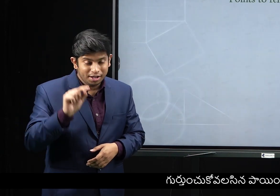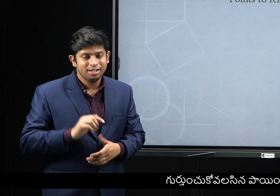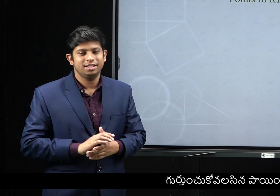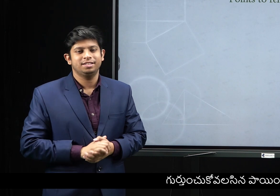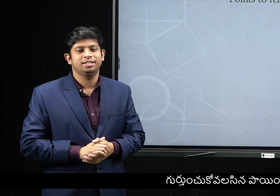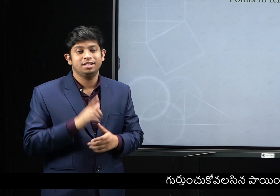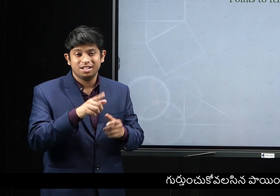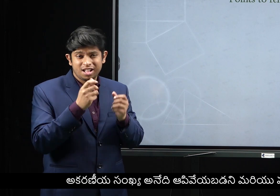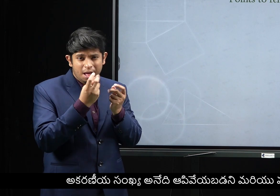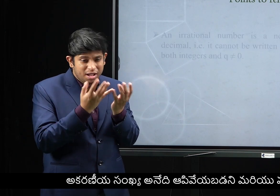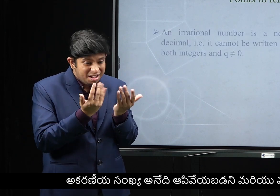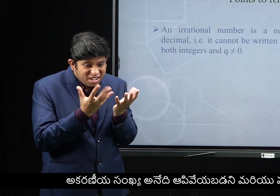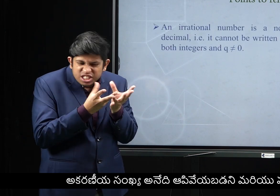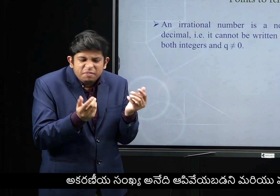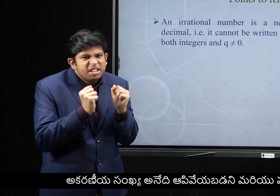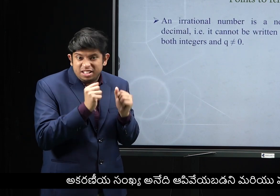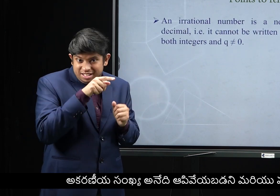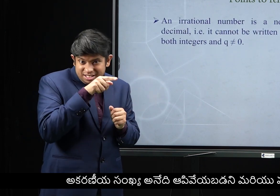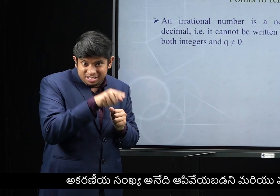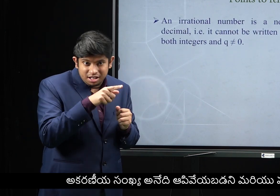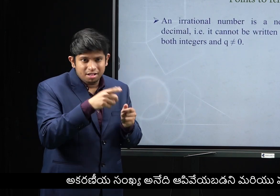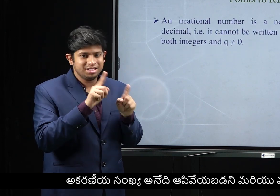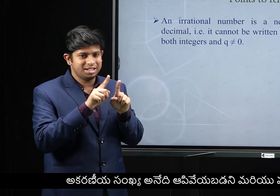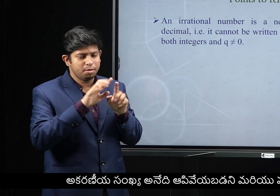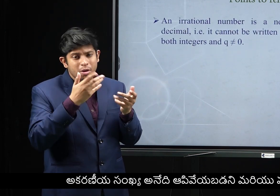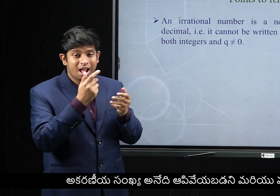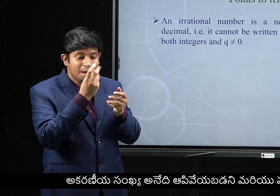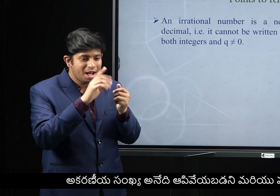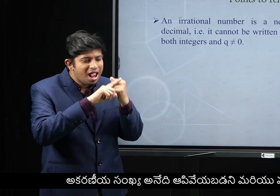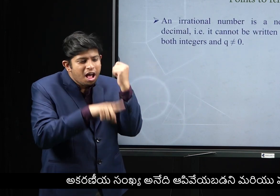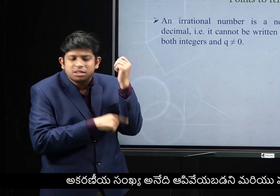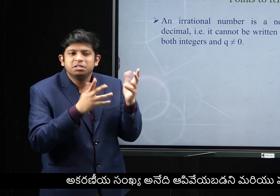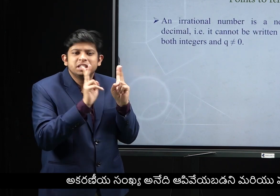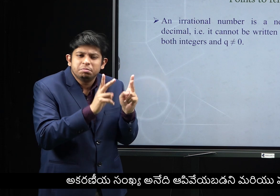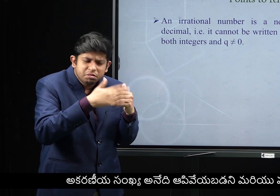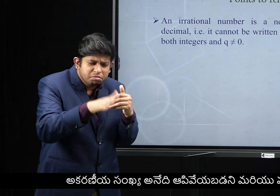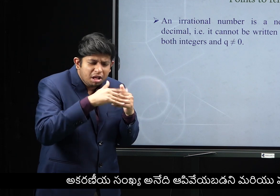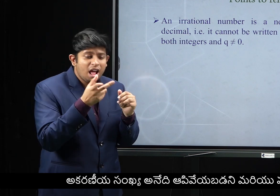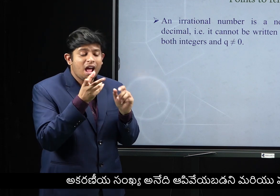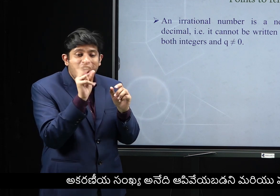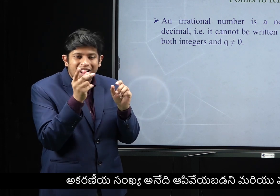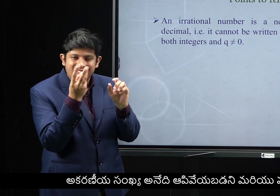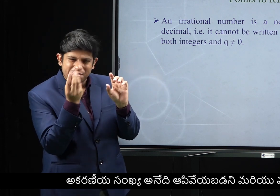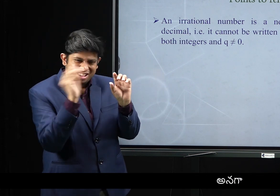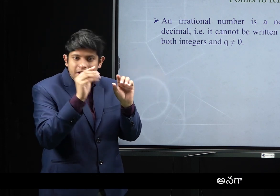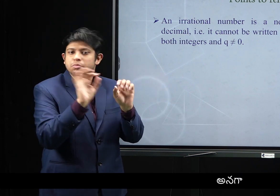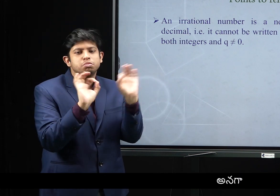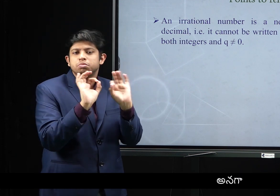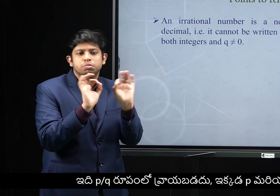గుర్తుంచుకోవాల్సిన పాయింట్లు. అకరణీయ సంఖ్య అనేది ఆపివేయబడని మరియు పునరావృతం కాని దశాంశం, అనగా